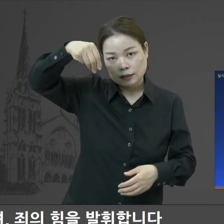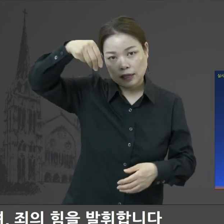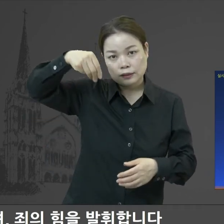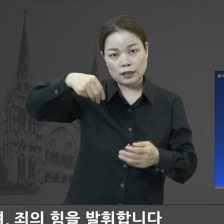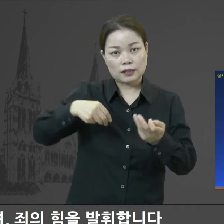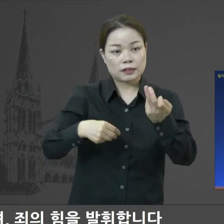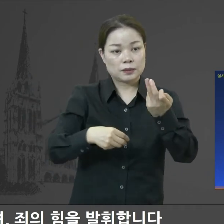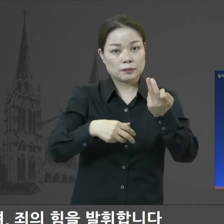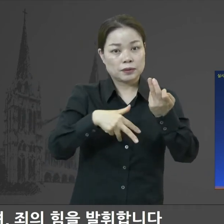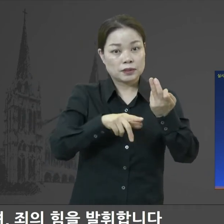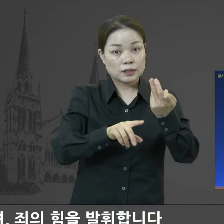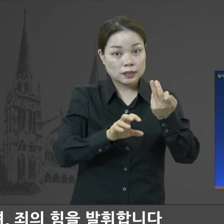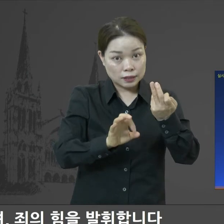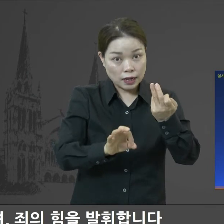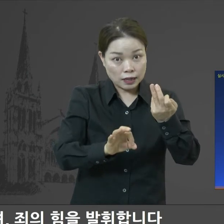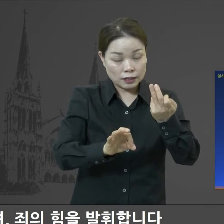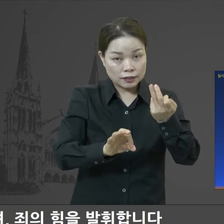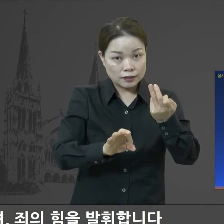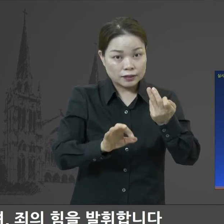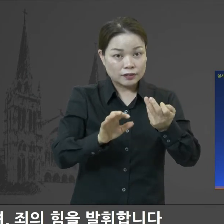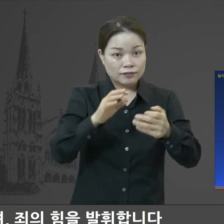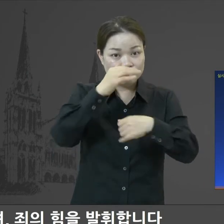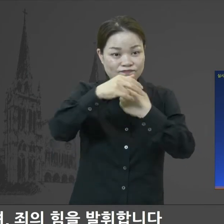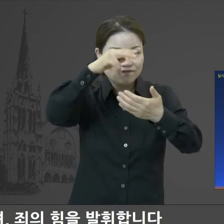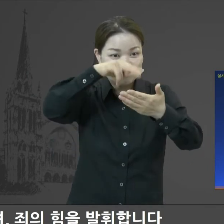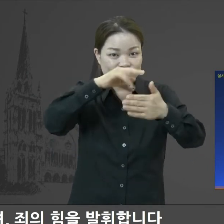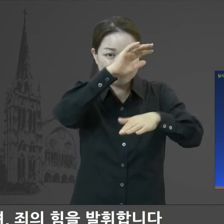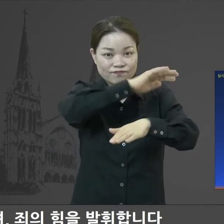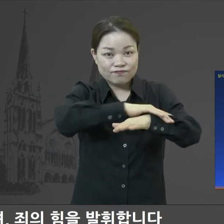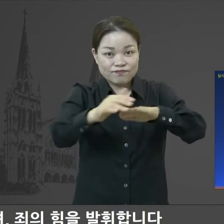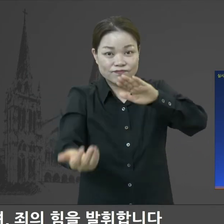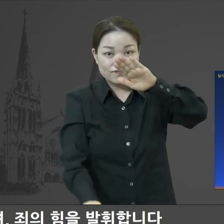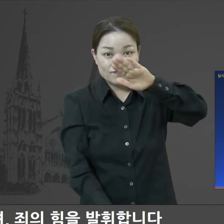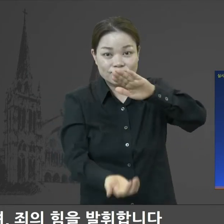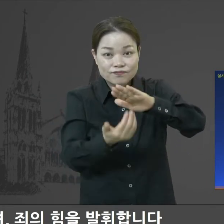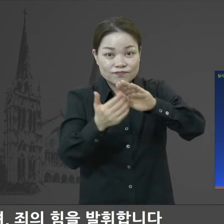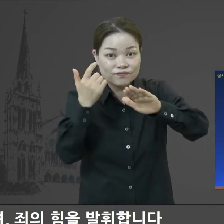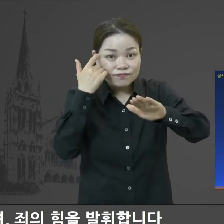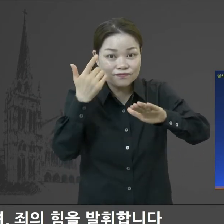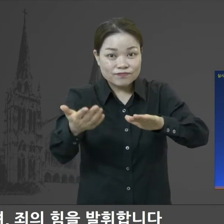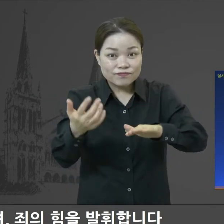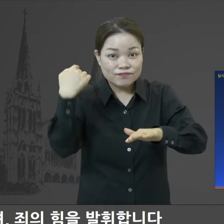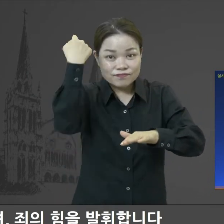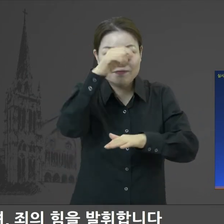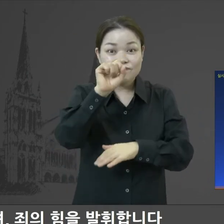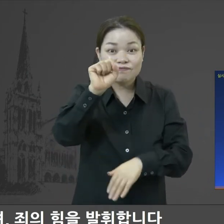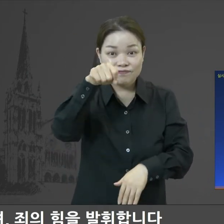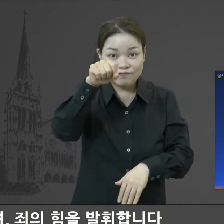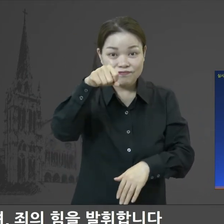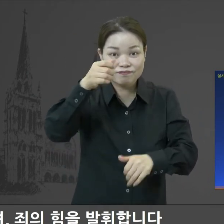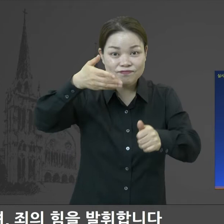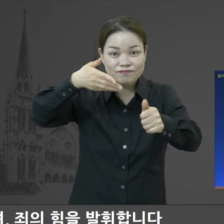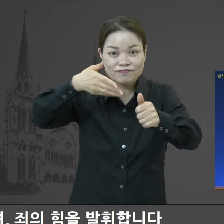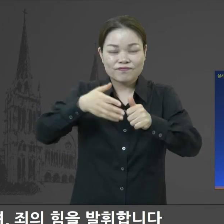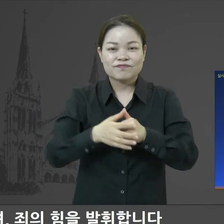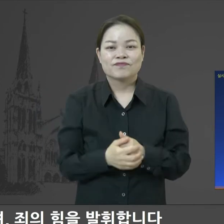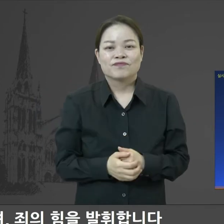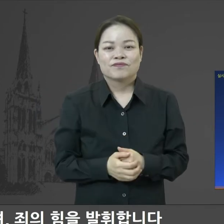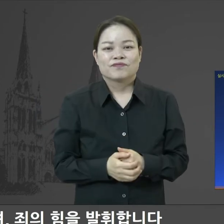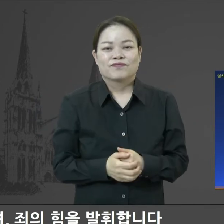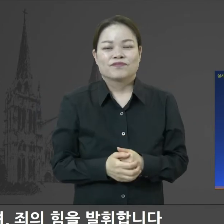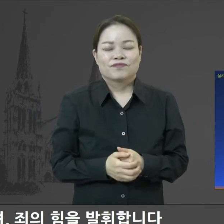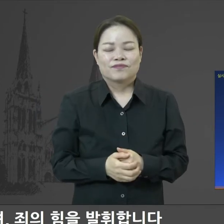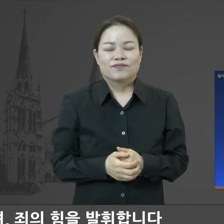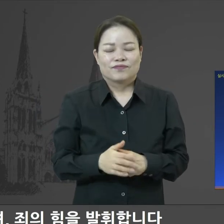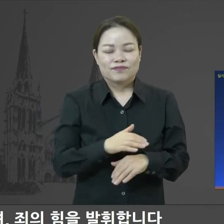나오는데요, 여러분 통독 지금 잘하고 계시죠? 잘하고 계신 분만 고개를 한번 끄덕여 주시기 바랍니다.